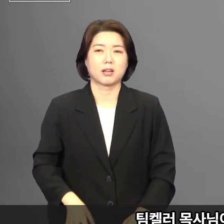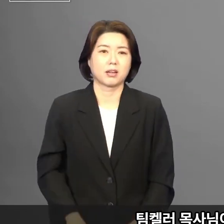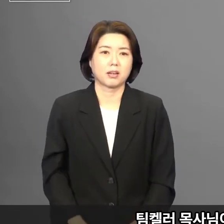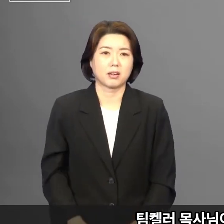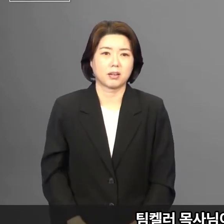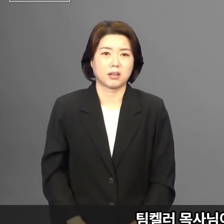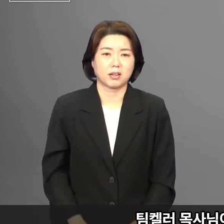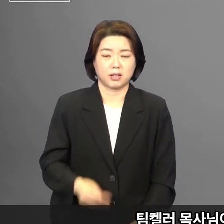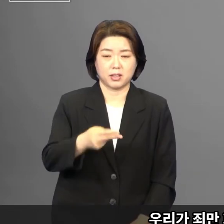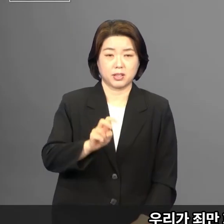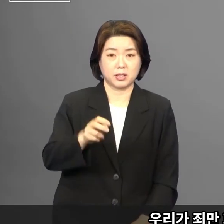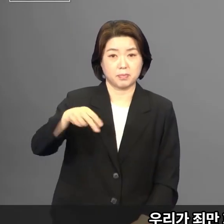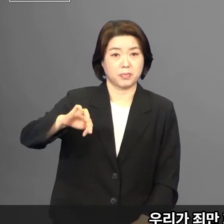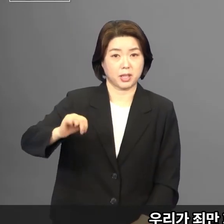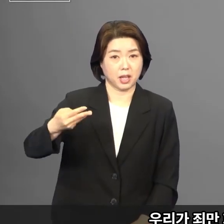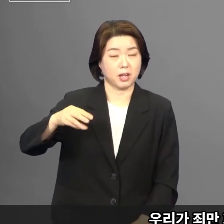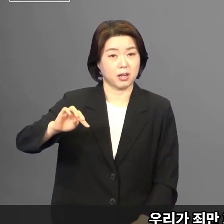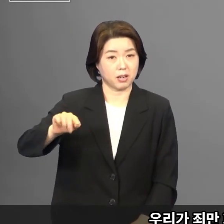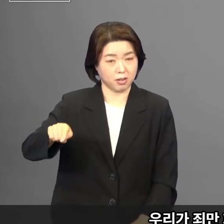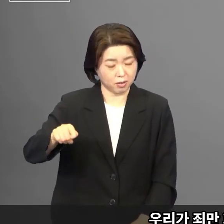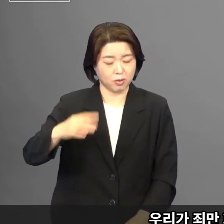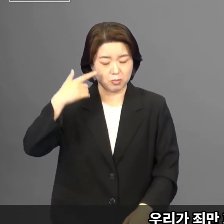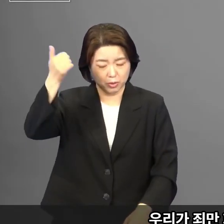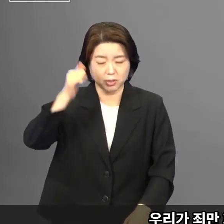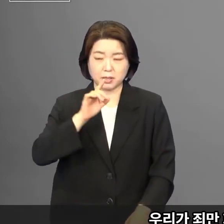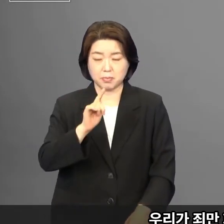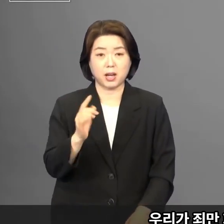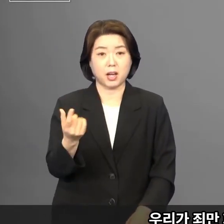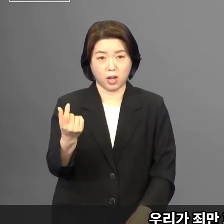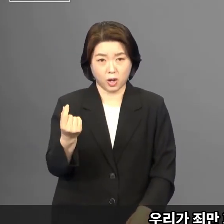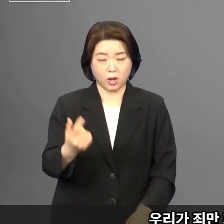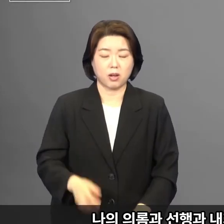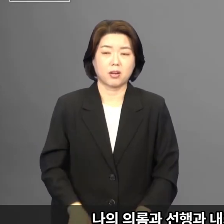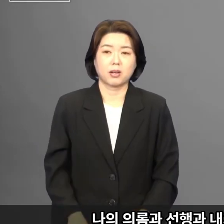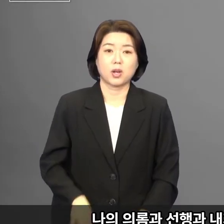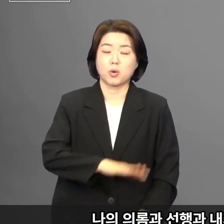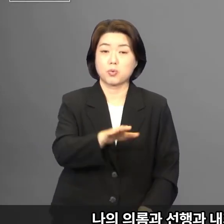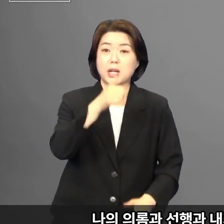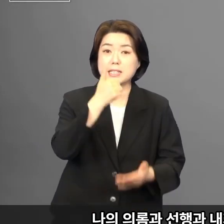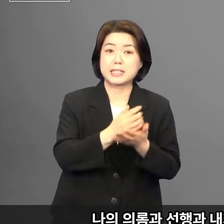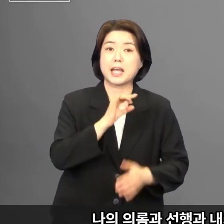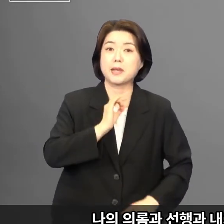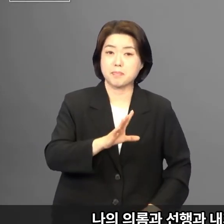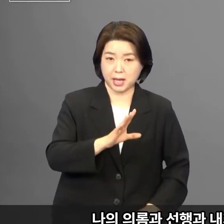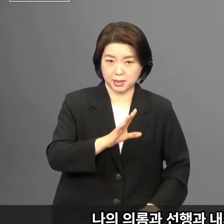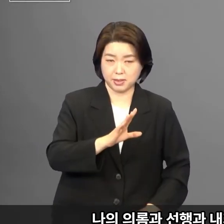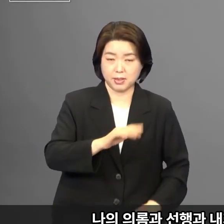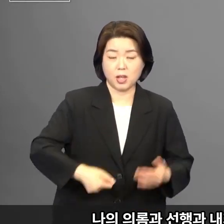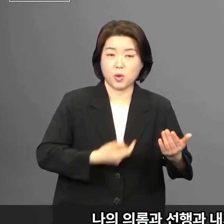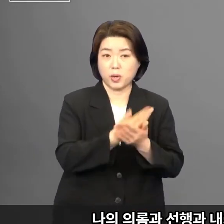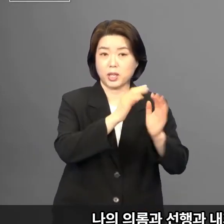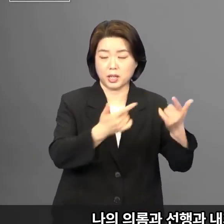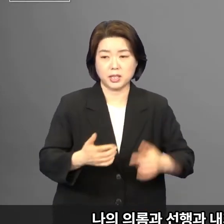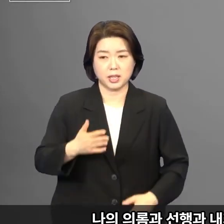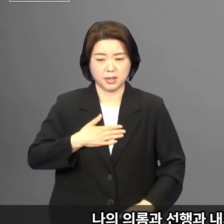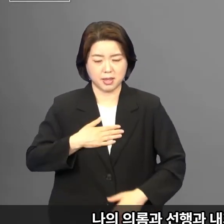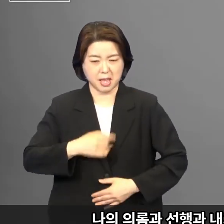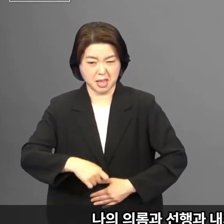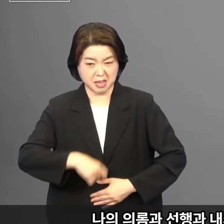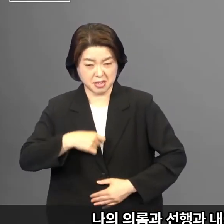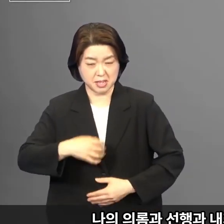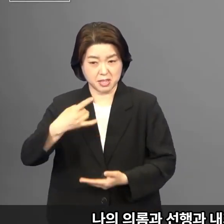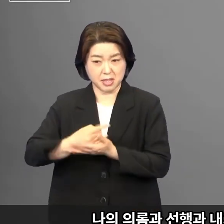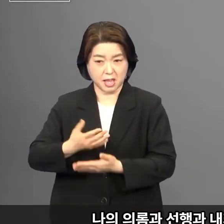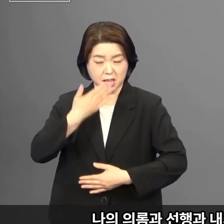팀 켈러 목사님이 하신 얘기가 있어요. 우리가 죄만 회개할 것이 아니라 나의 의로움과 선행과